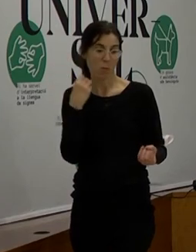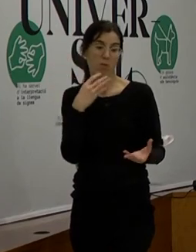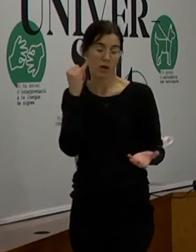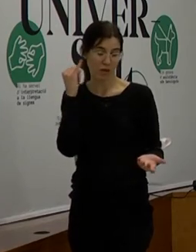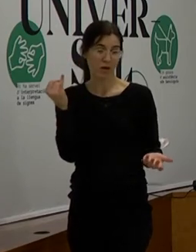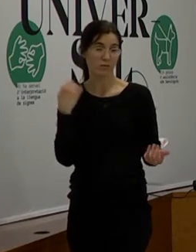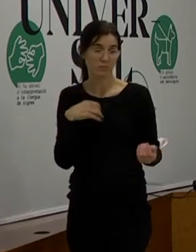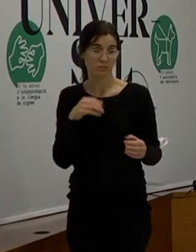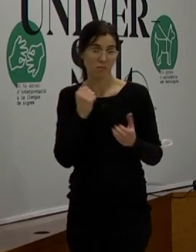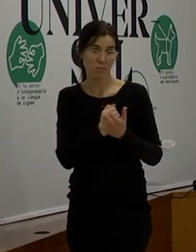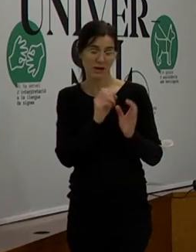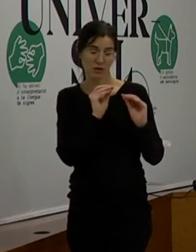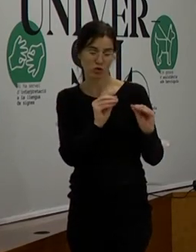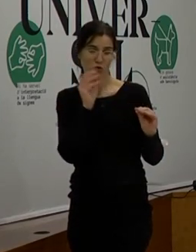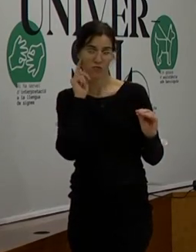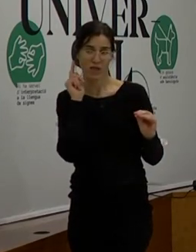idea, marca França.